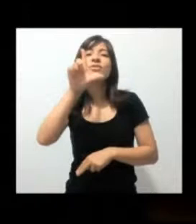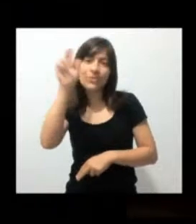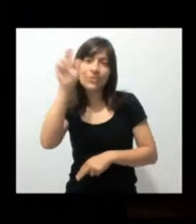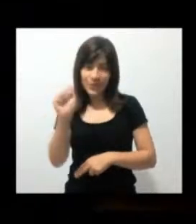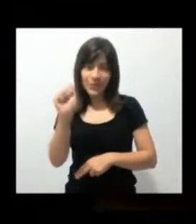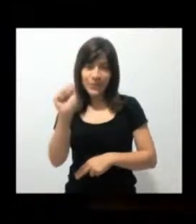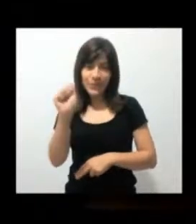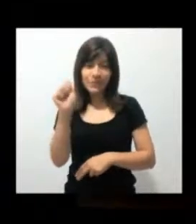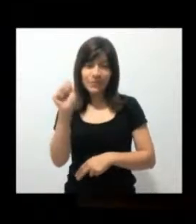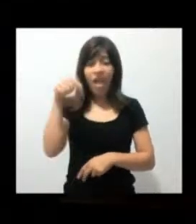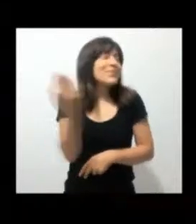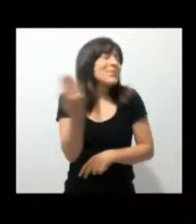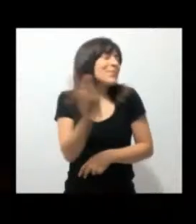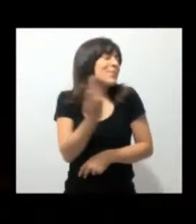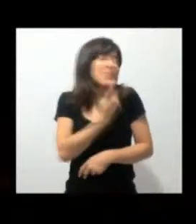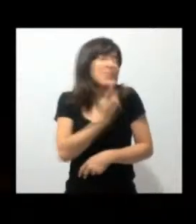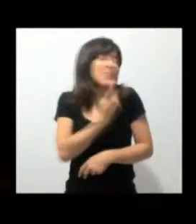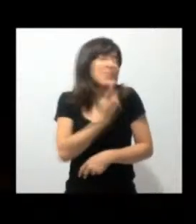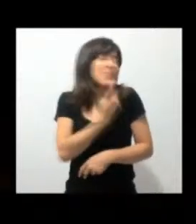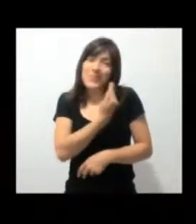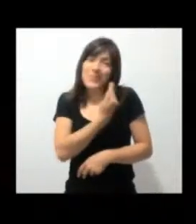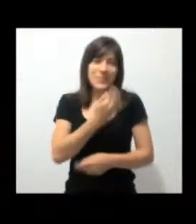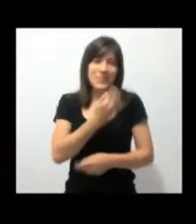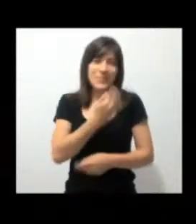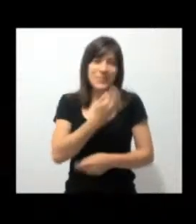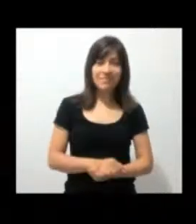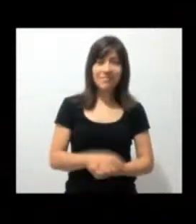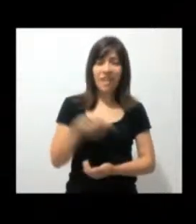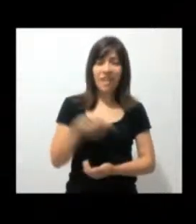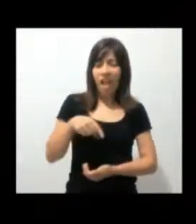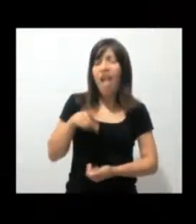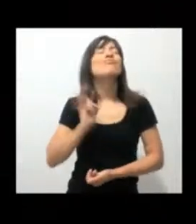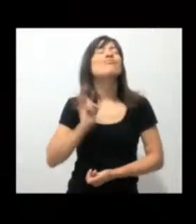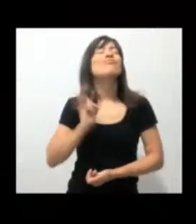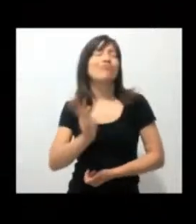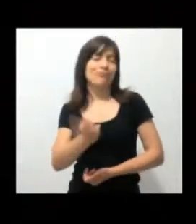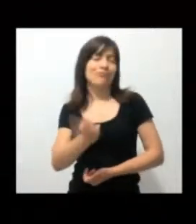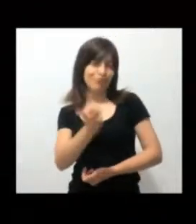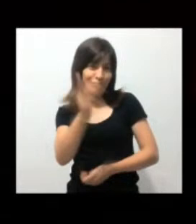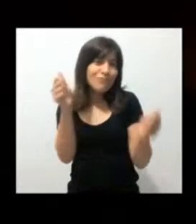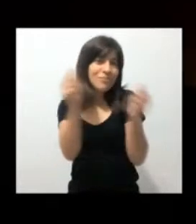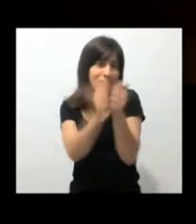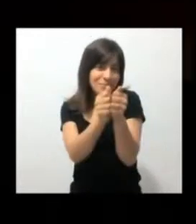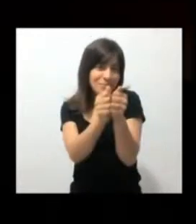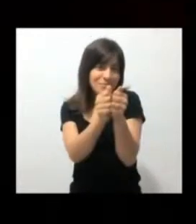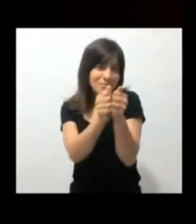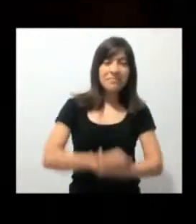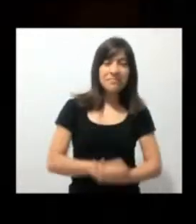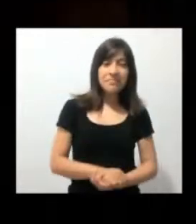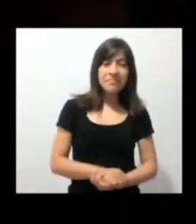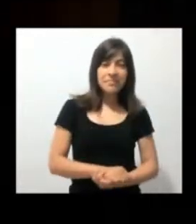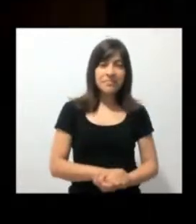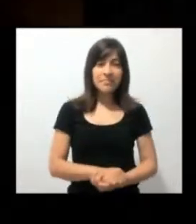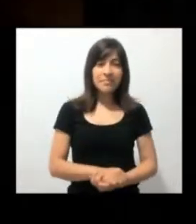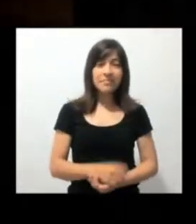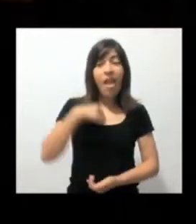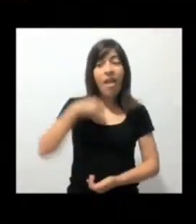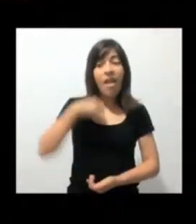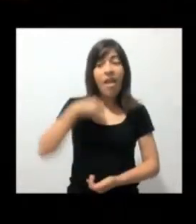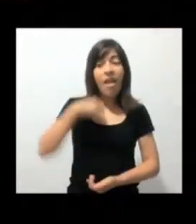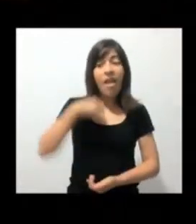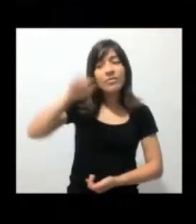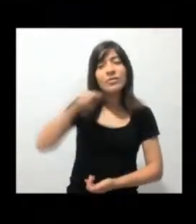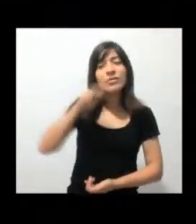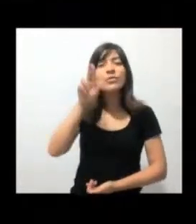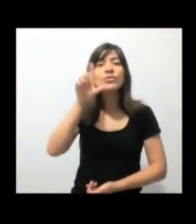Julinha é minha melhor amiga. Ela é minha companheira de aventuras. Eu e a Julinha temos